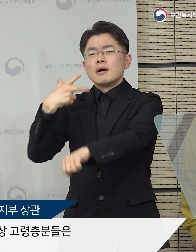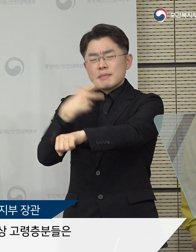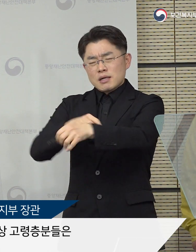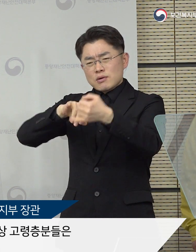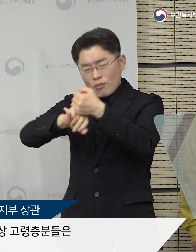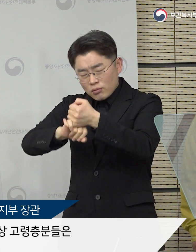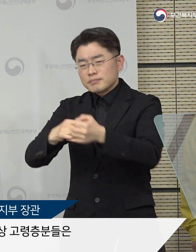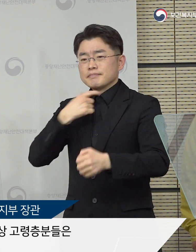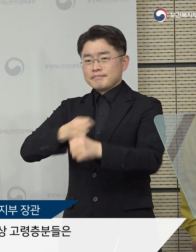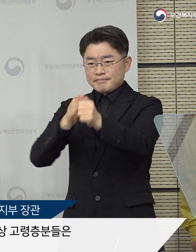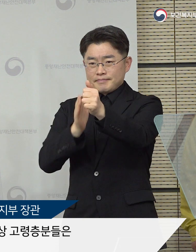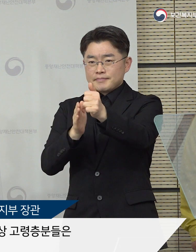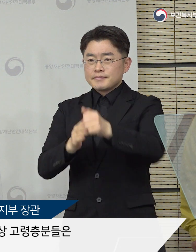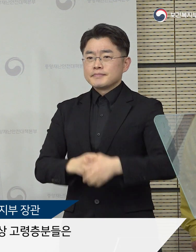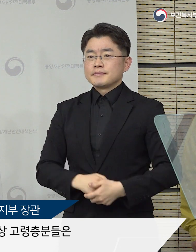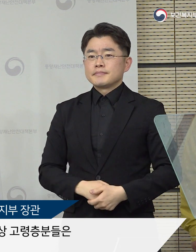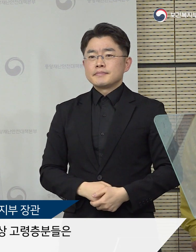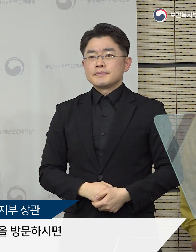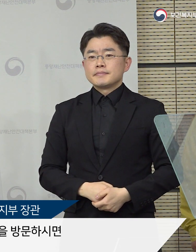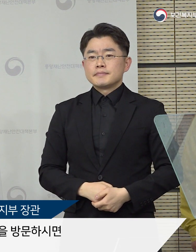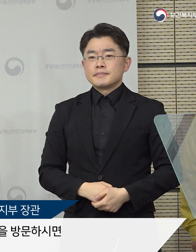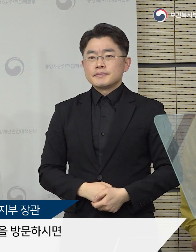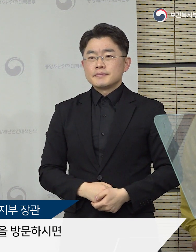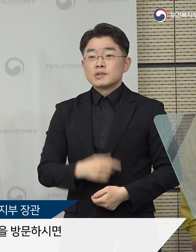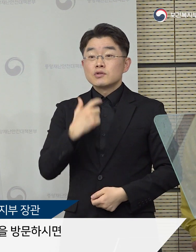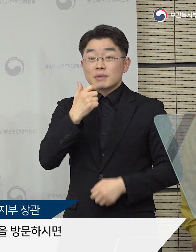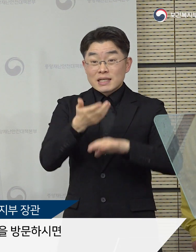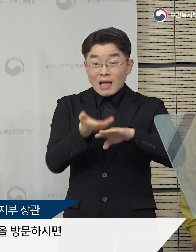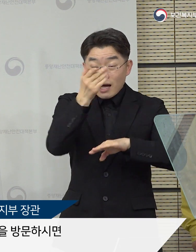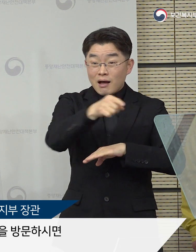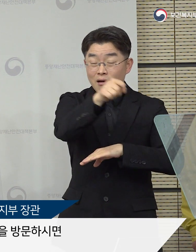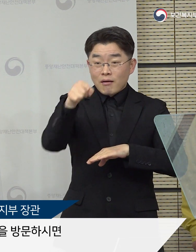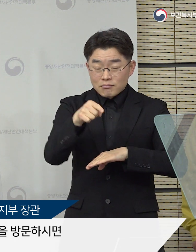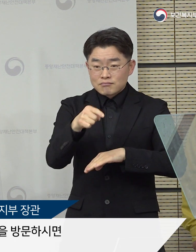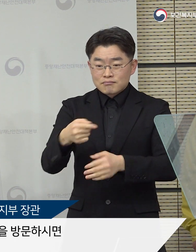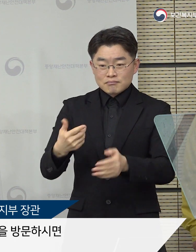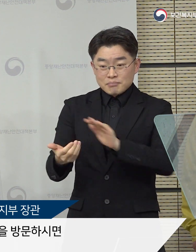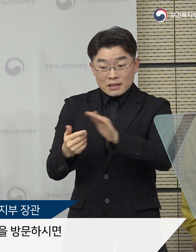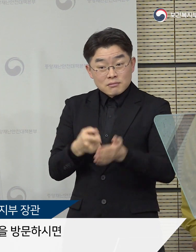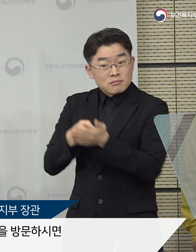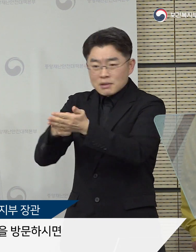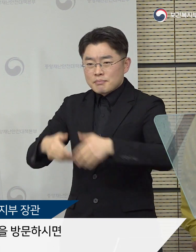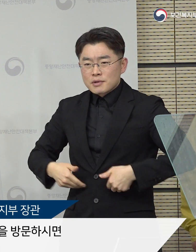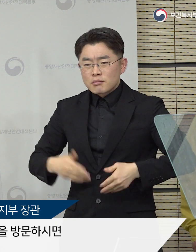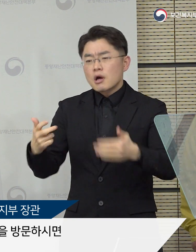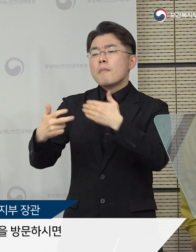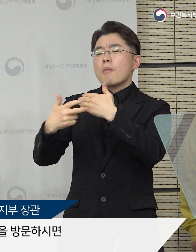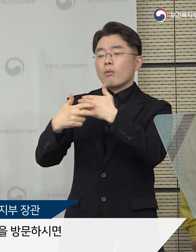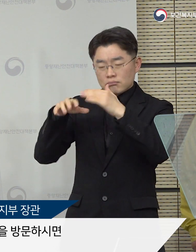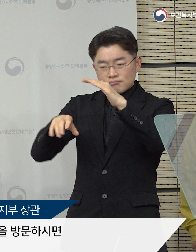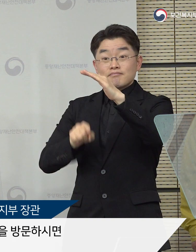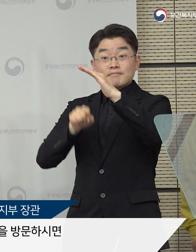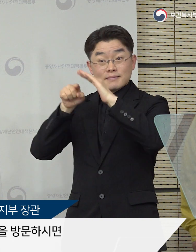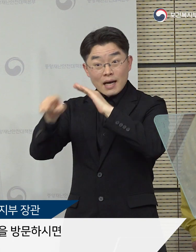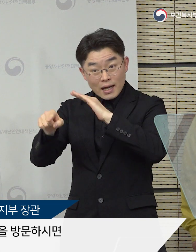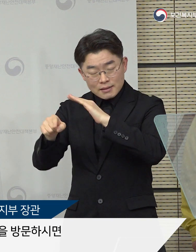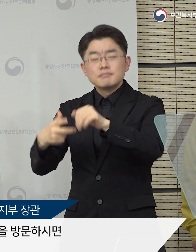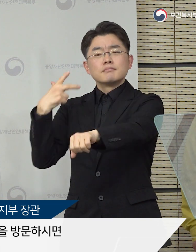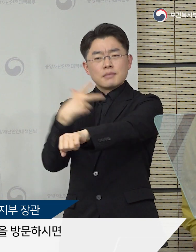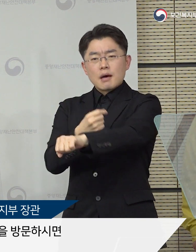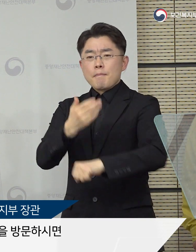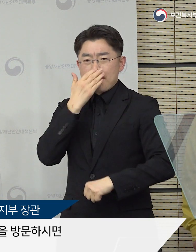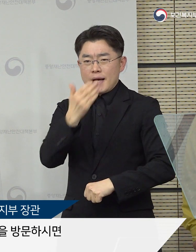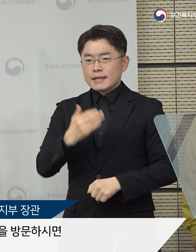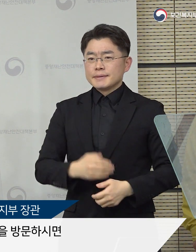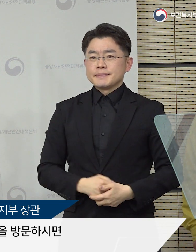반드시 받아주시길 바랍니다. 60세 이상의 경우 사전 예약 없이 가까운 병원을 방문하시면 예방접종이